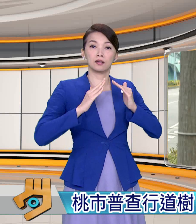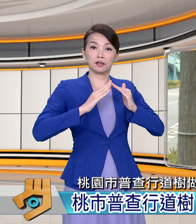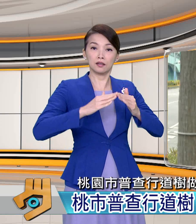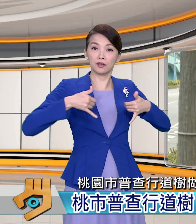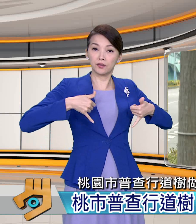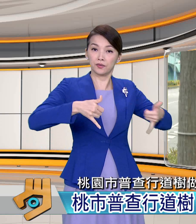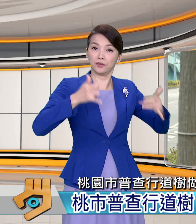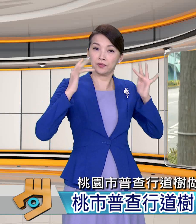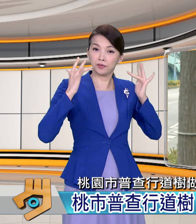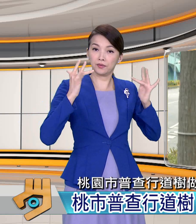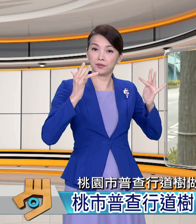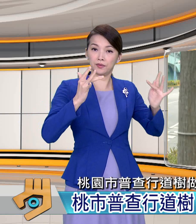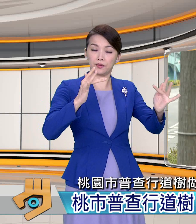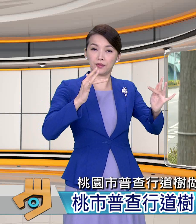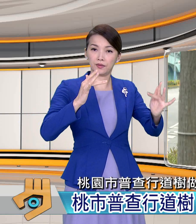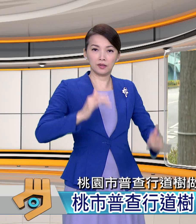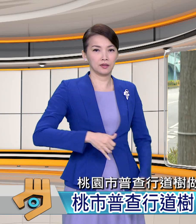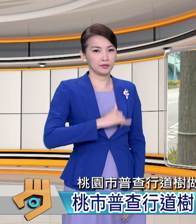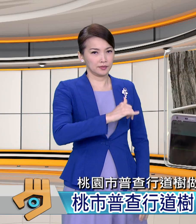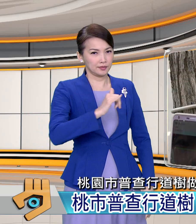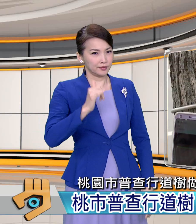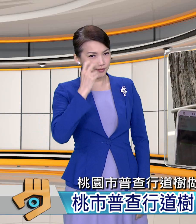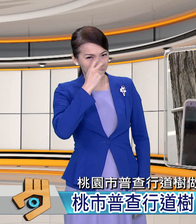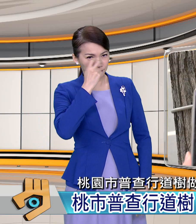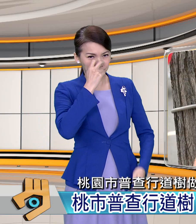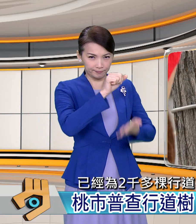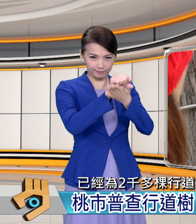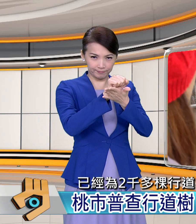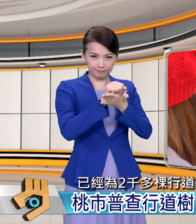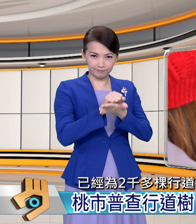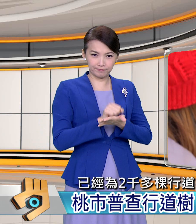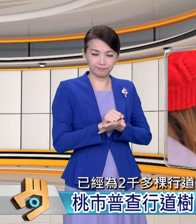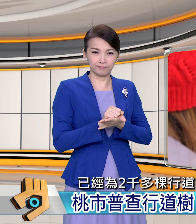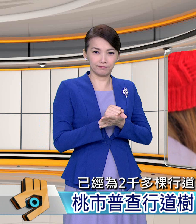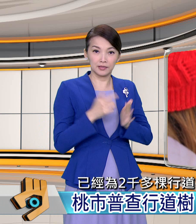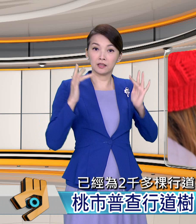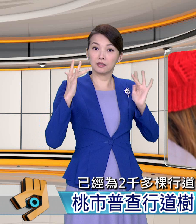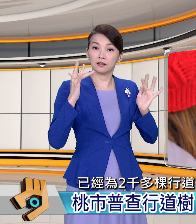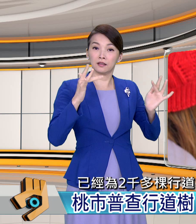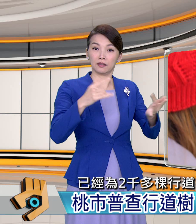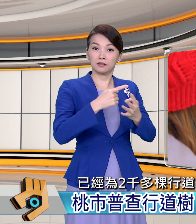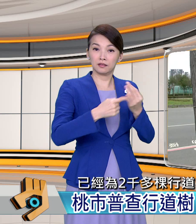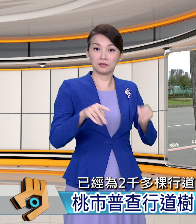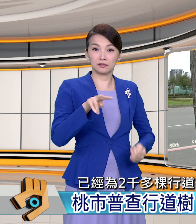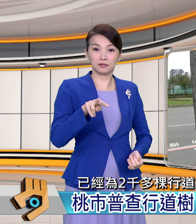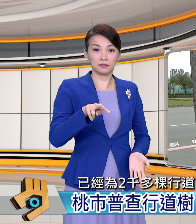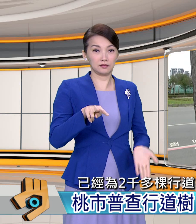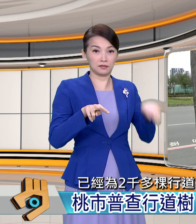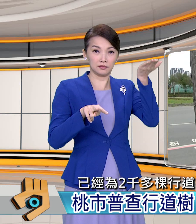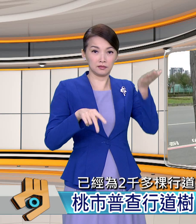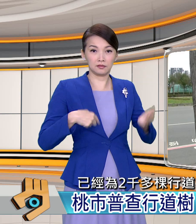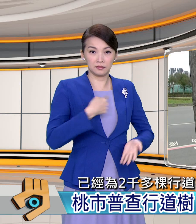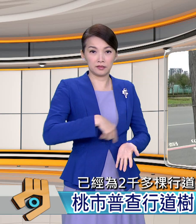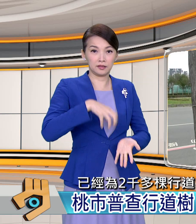桃园市普查行道树做建档，已经为2000多棵行道树挂上了身份